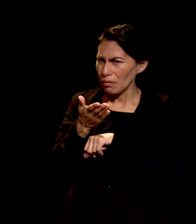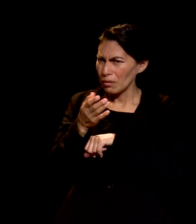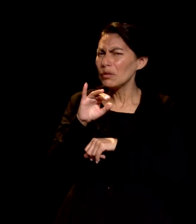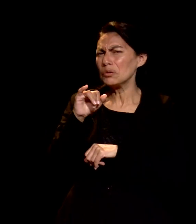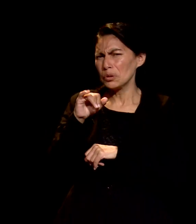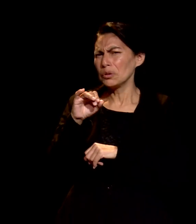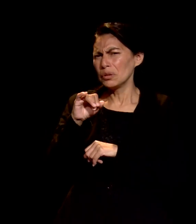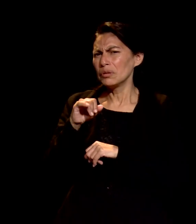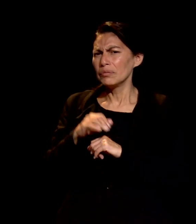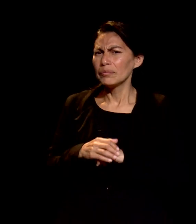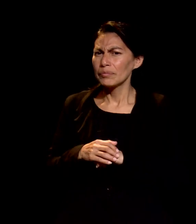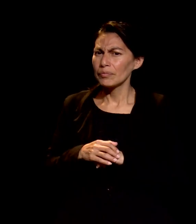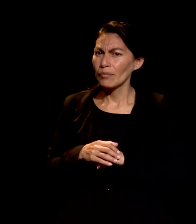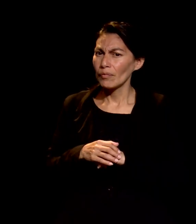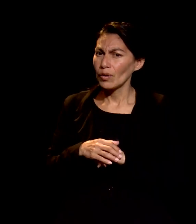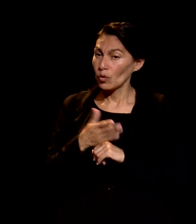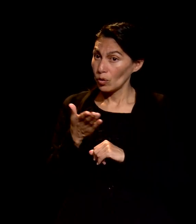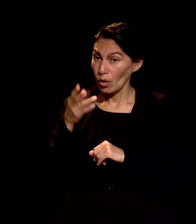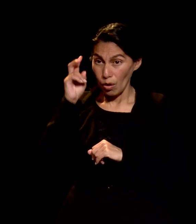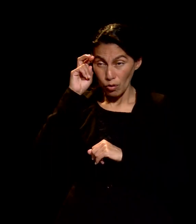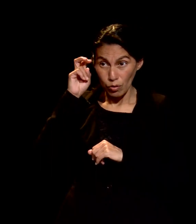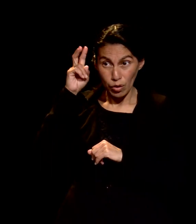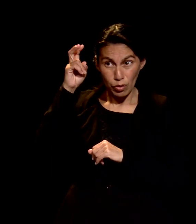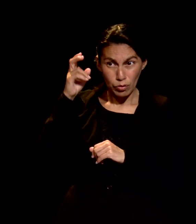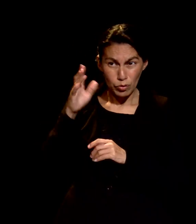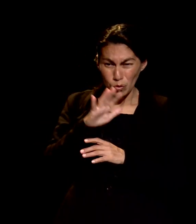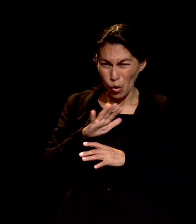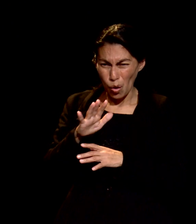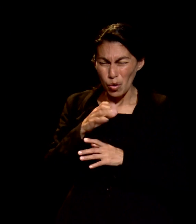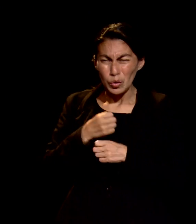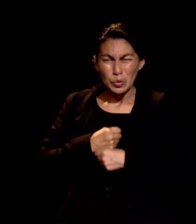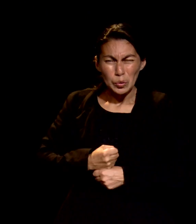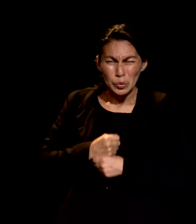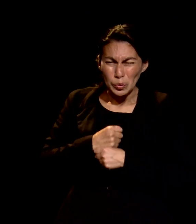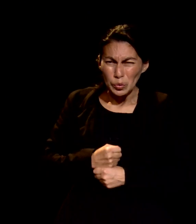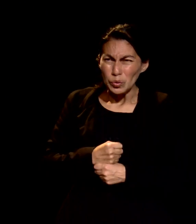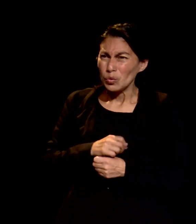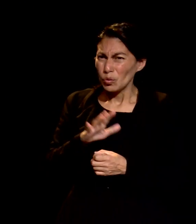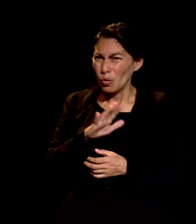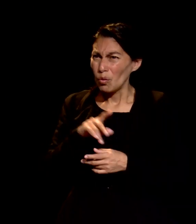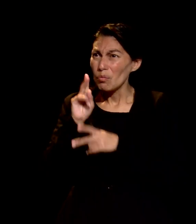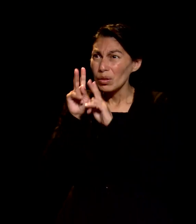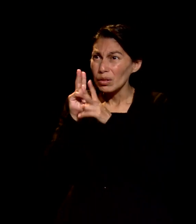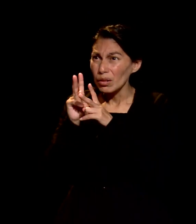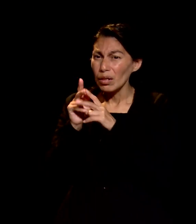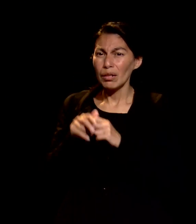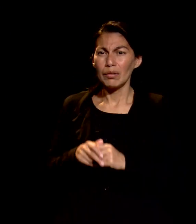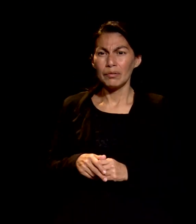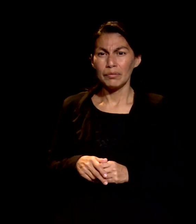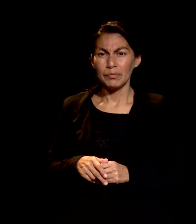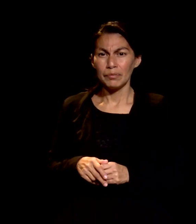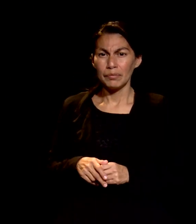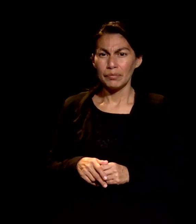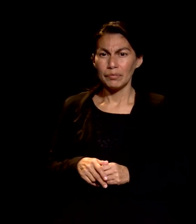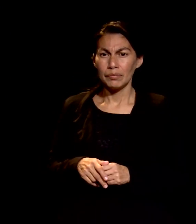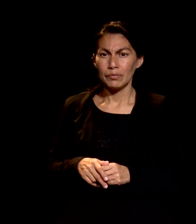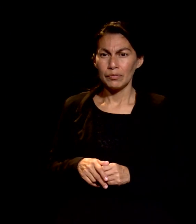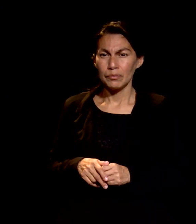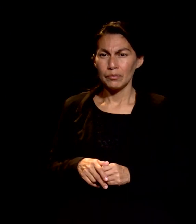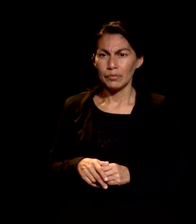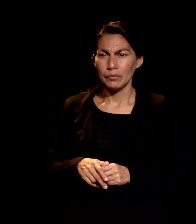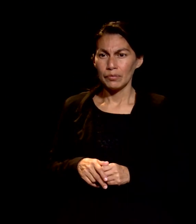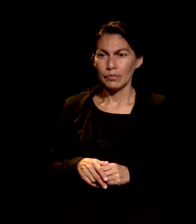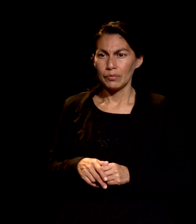usted decía. Sí, así. Y aún le puede uno contar sus sueños, frustraciones, angustias, preocupaciones. Le puede uno